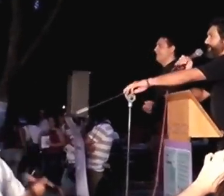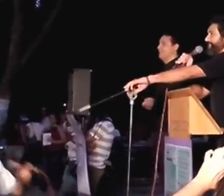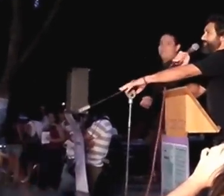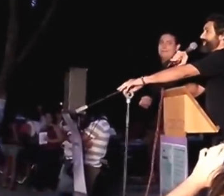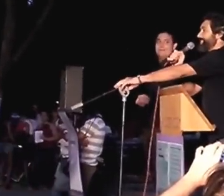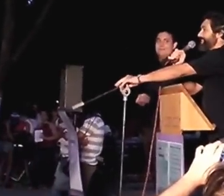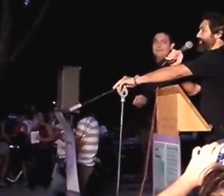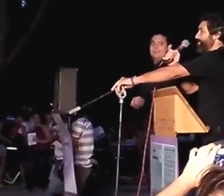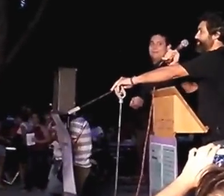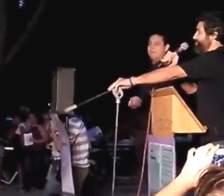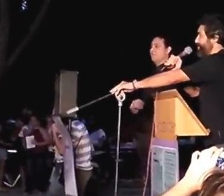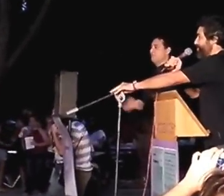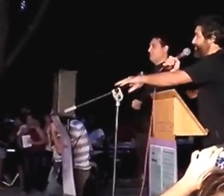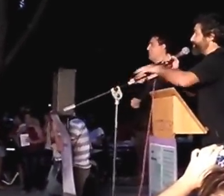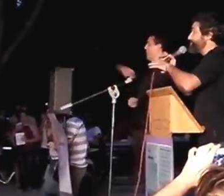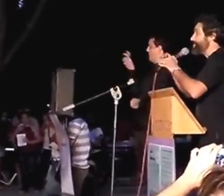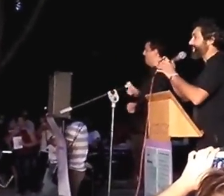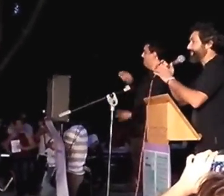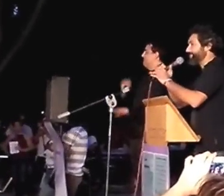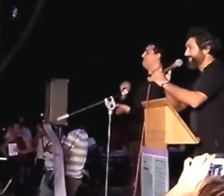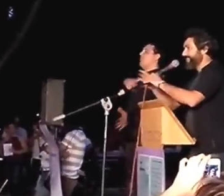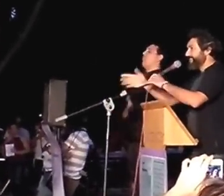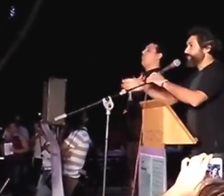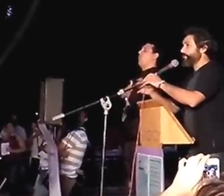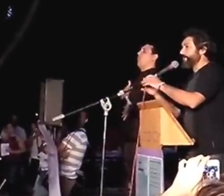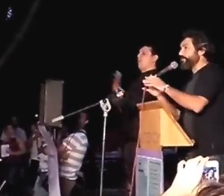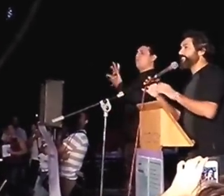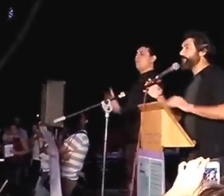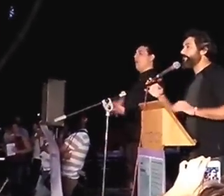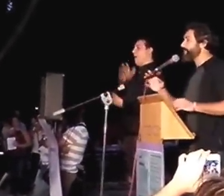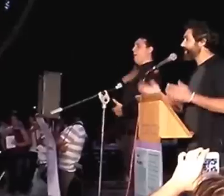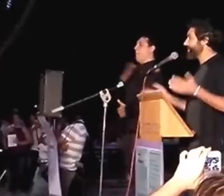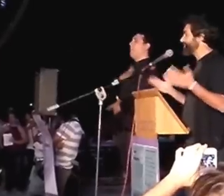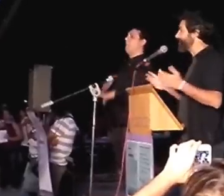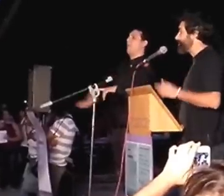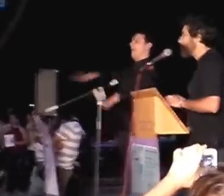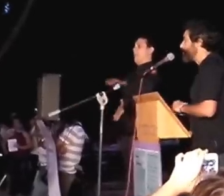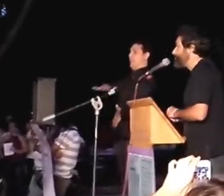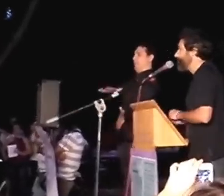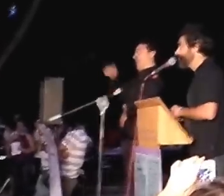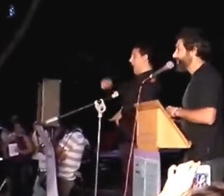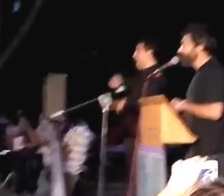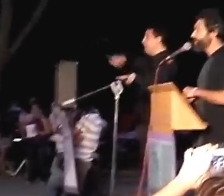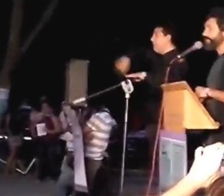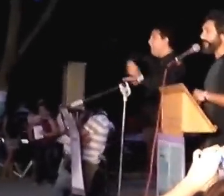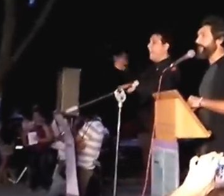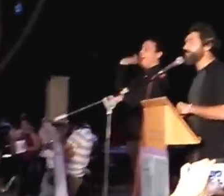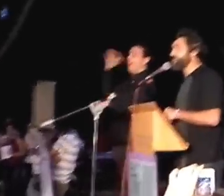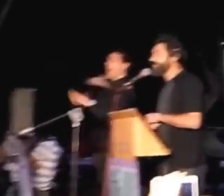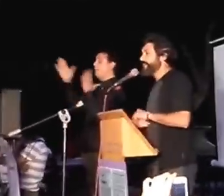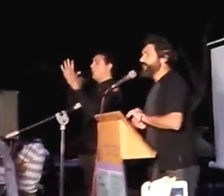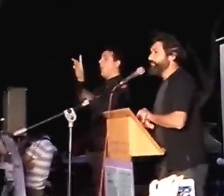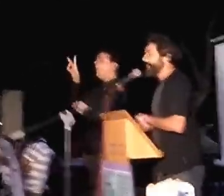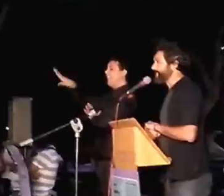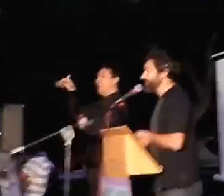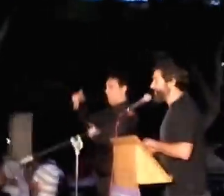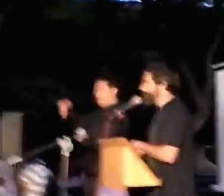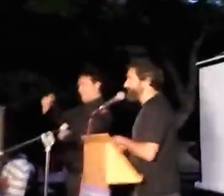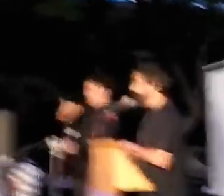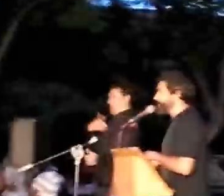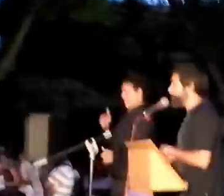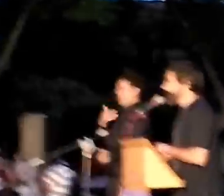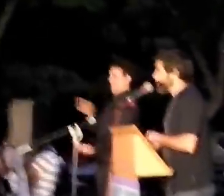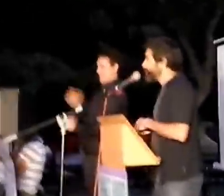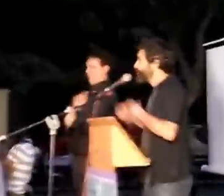Aquí siempre me siento muy cómodo en mi barrio. Y sobre todo en esta plaza que desde el 15M nos ha dado